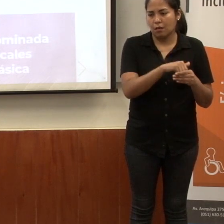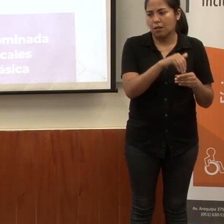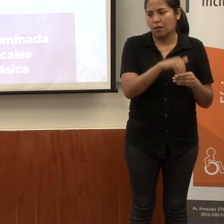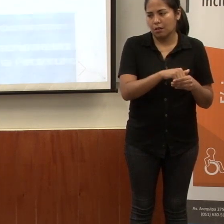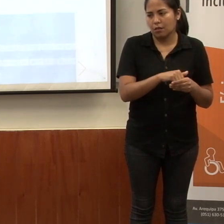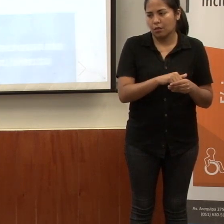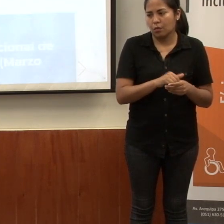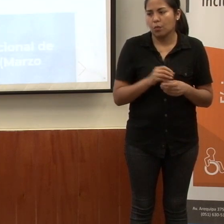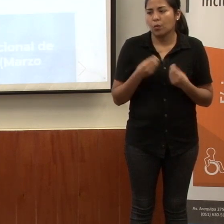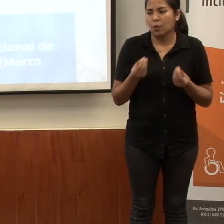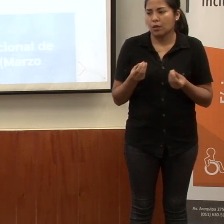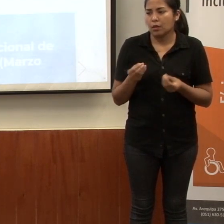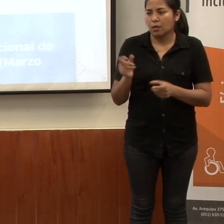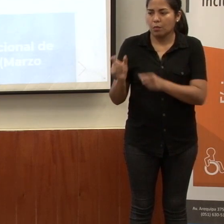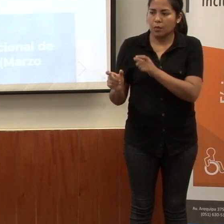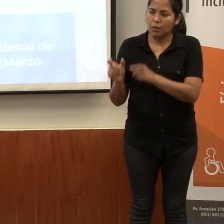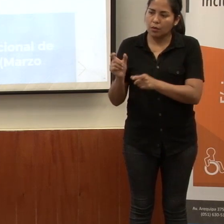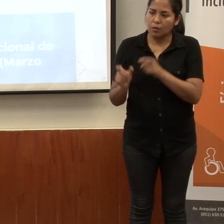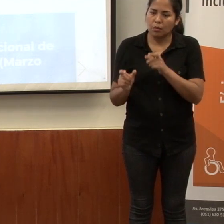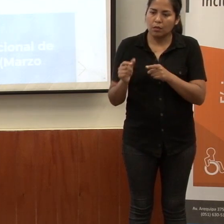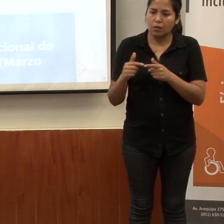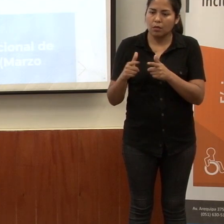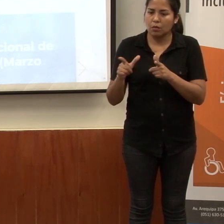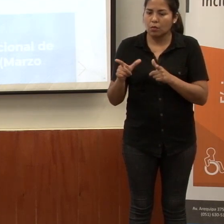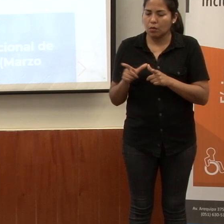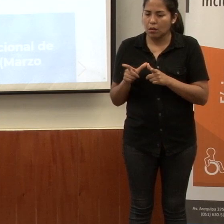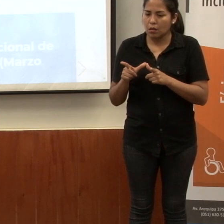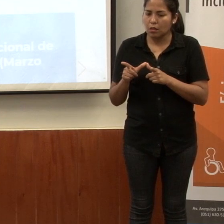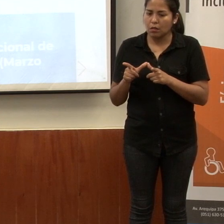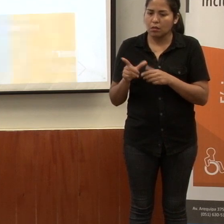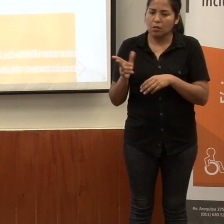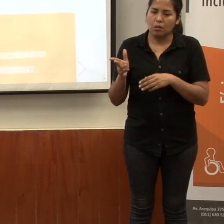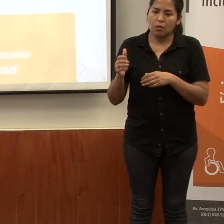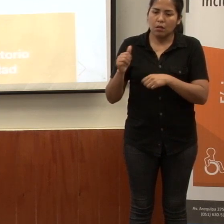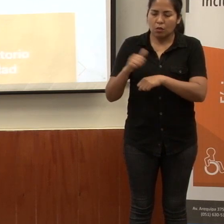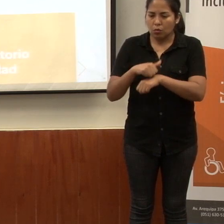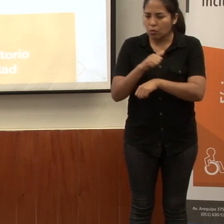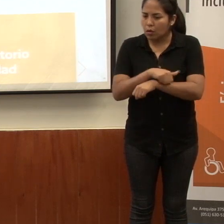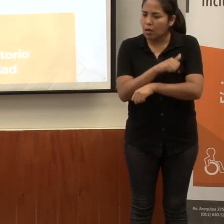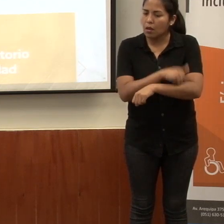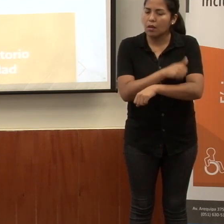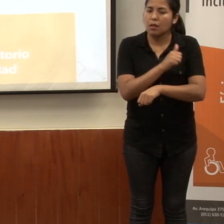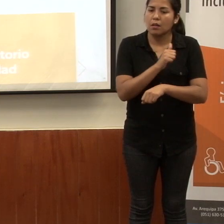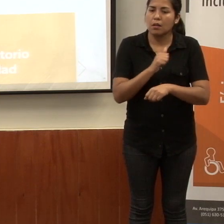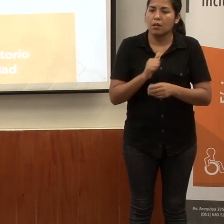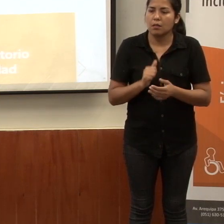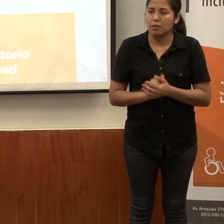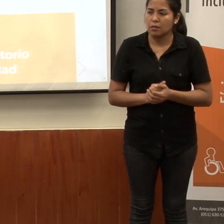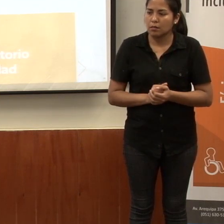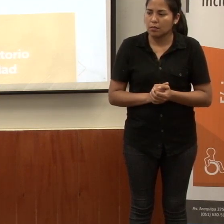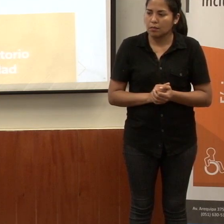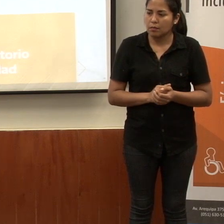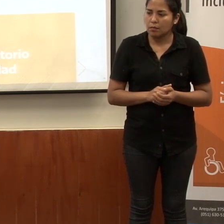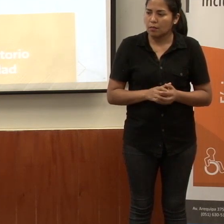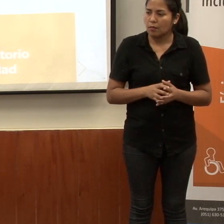está ubicada fundamentalmente en sectores rurales o ciudades menores en el interior del país.